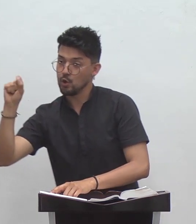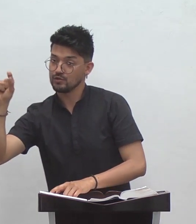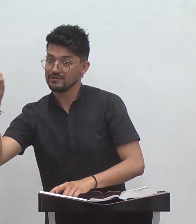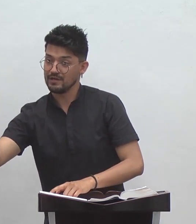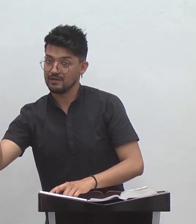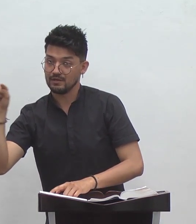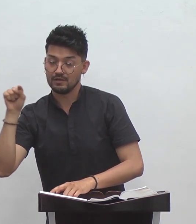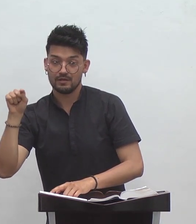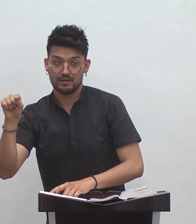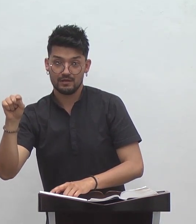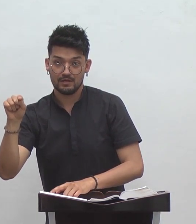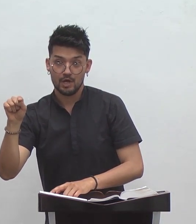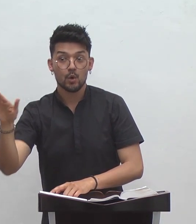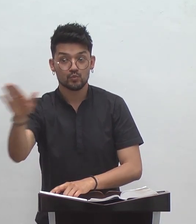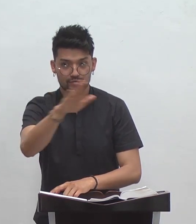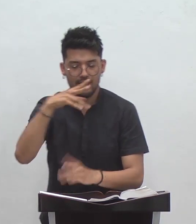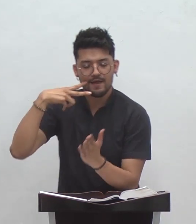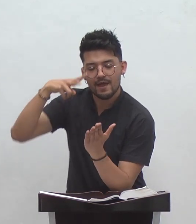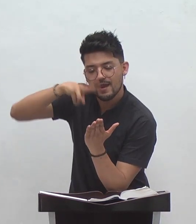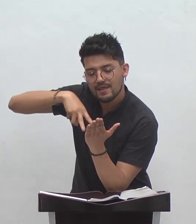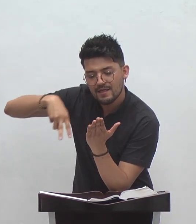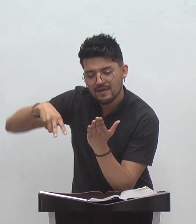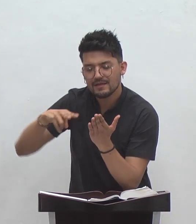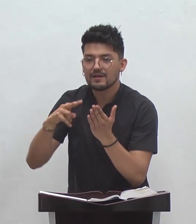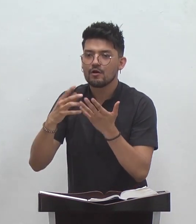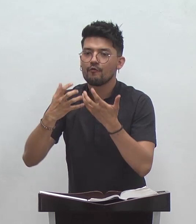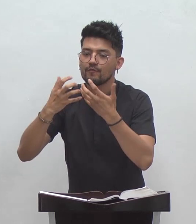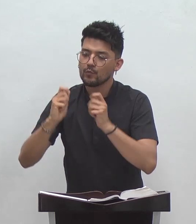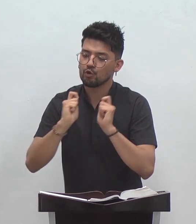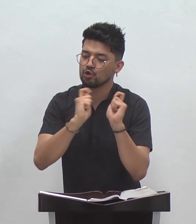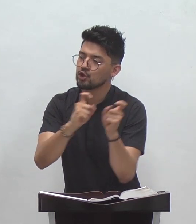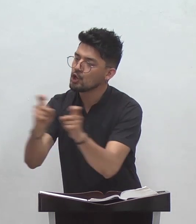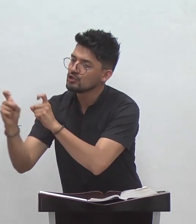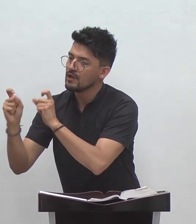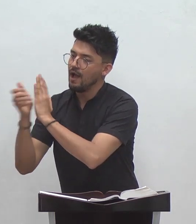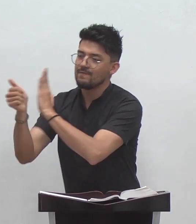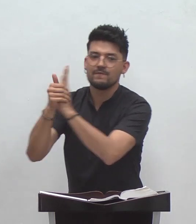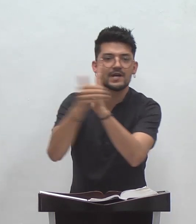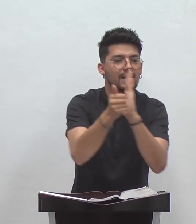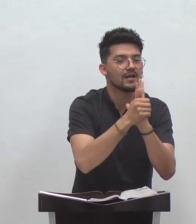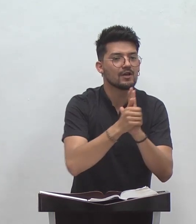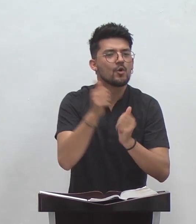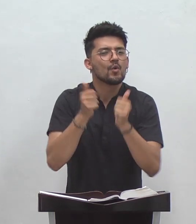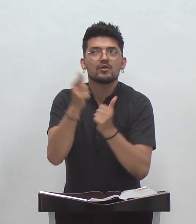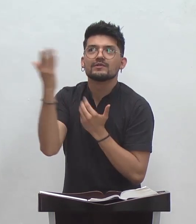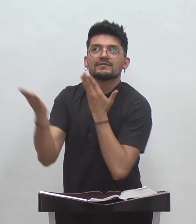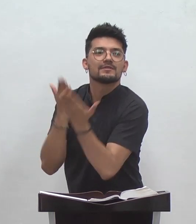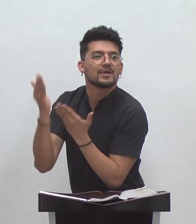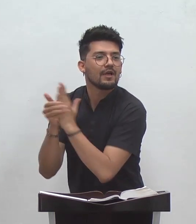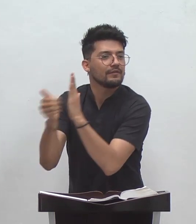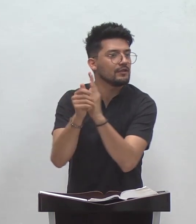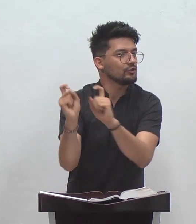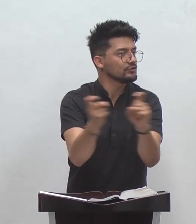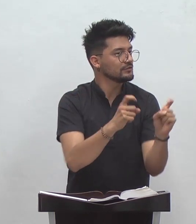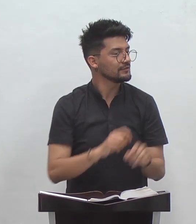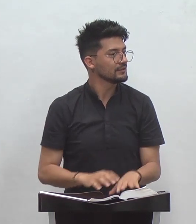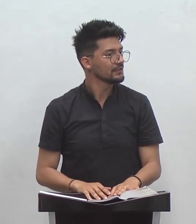versículo 4 al 11. Usted lo va a leer en su casa y allí entenderá que Dios, por medio del Espíritu Santo,